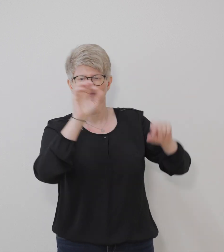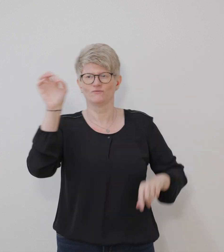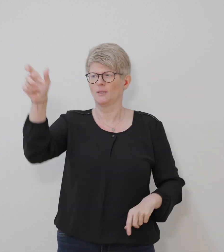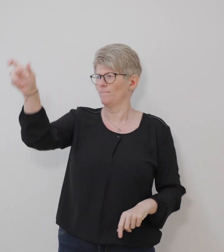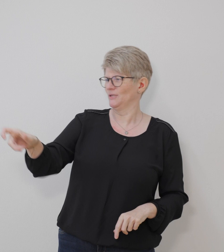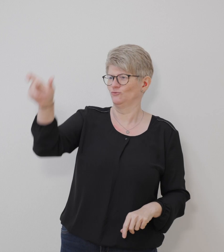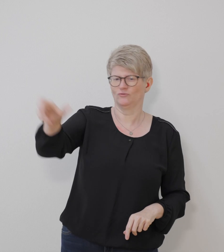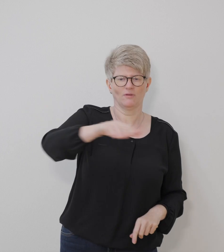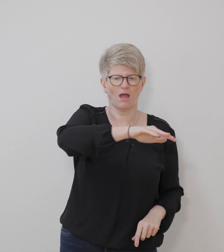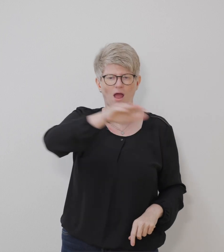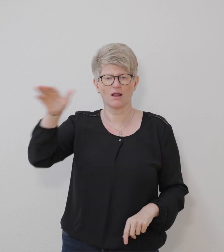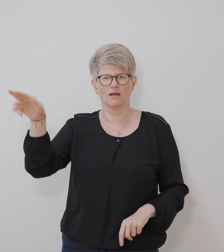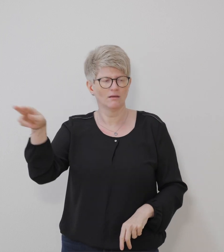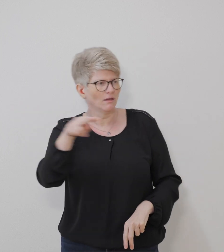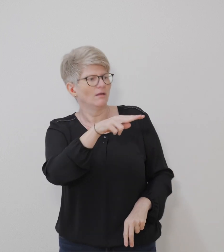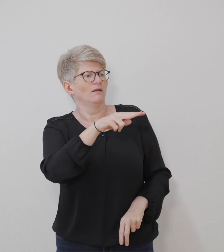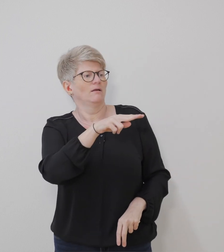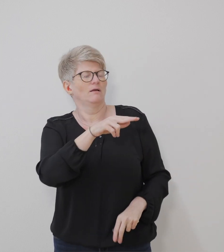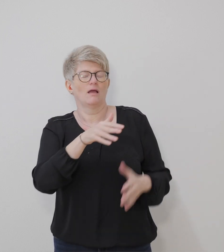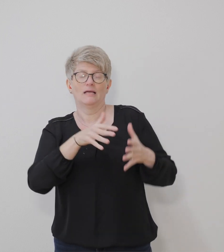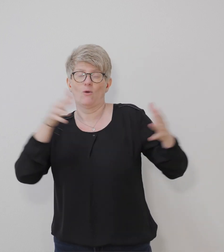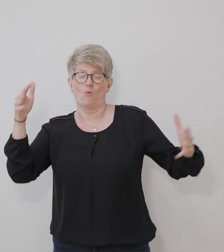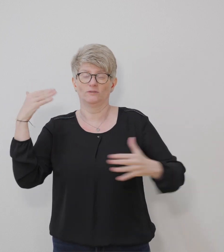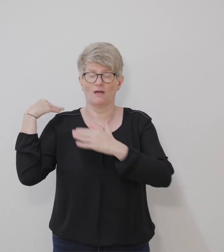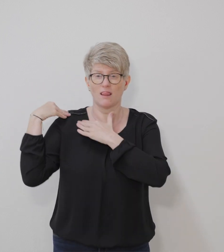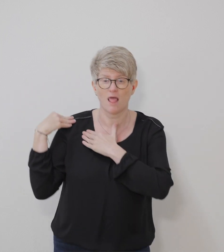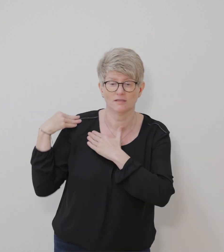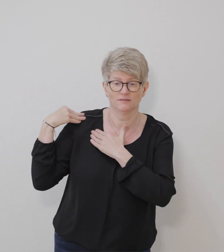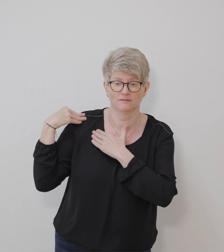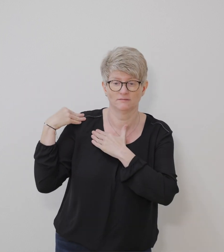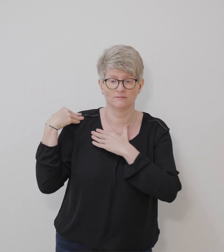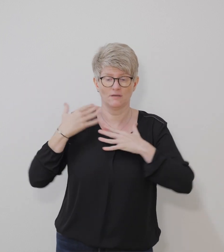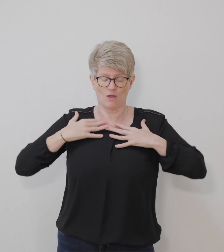Last auf Körper, Geist und Seele gelegt wird.